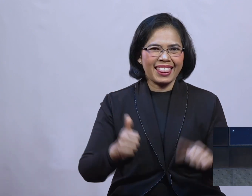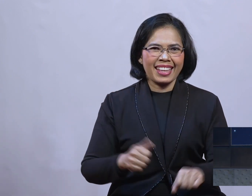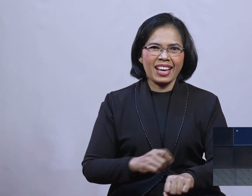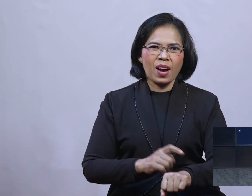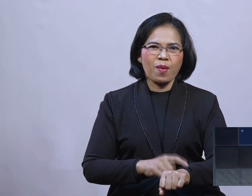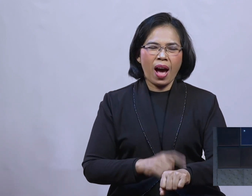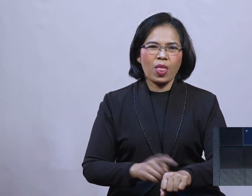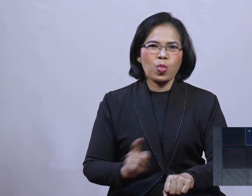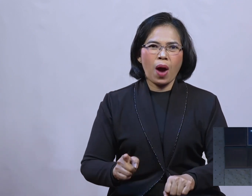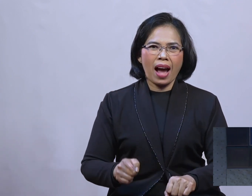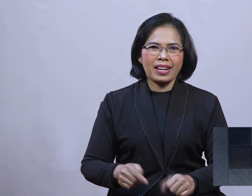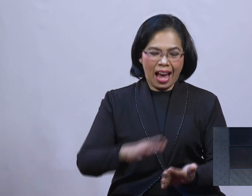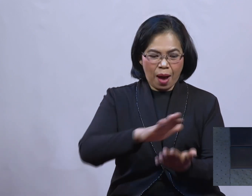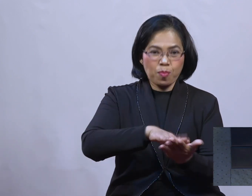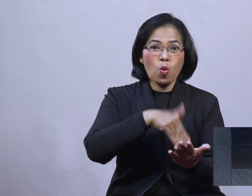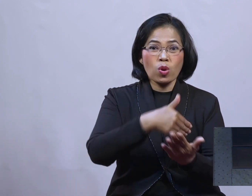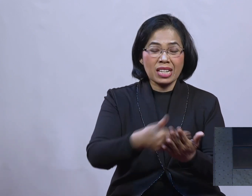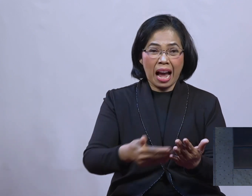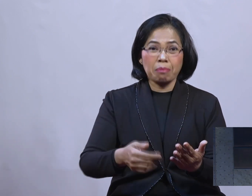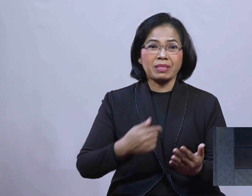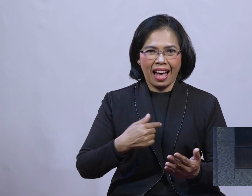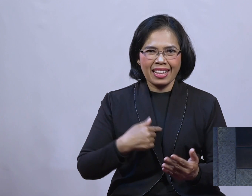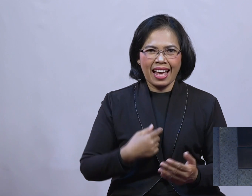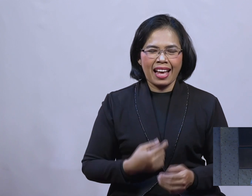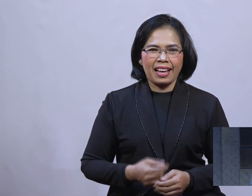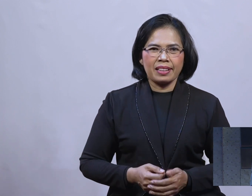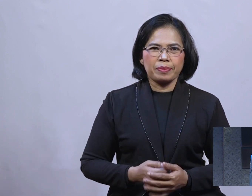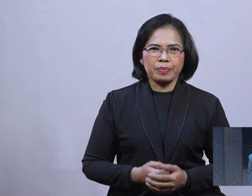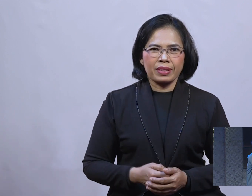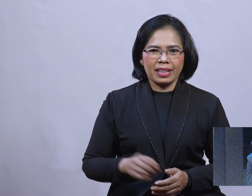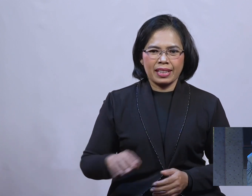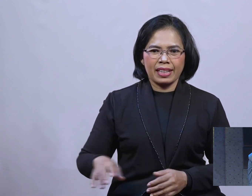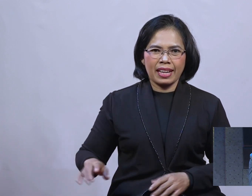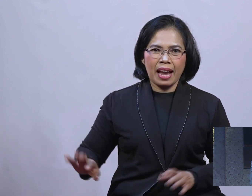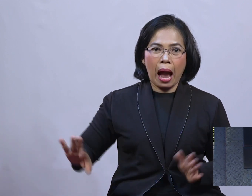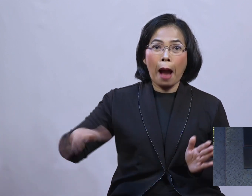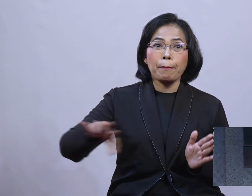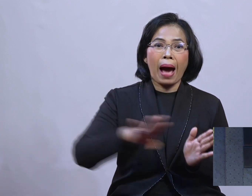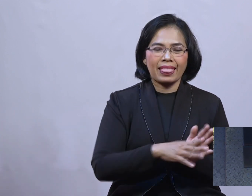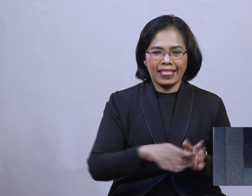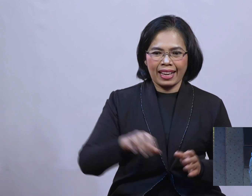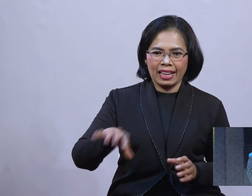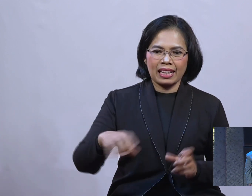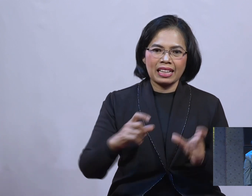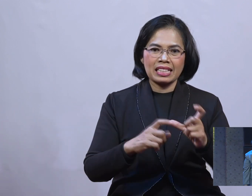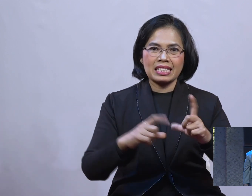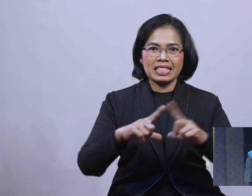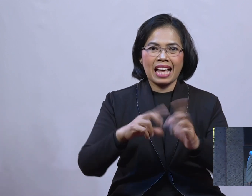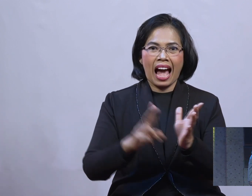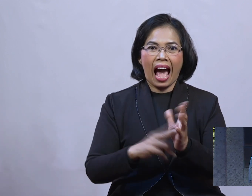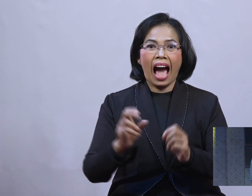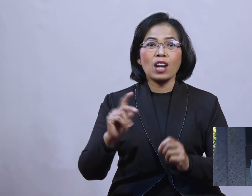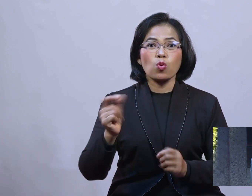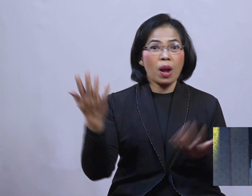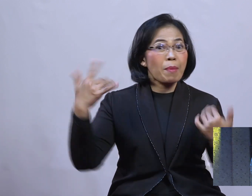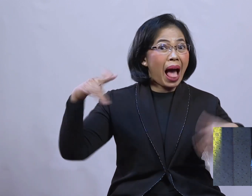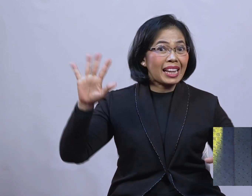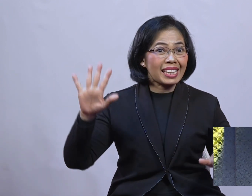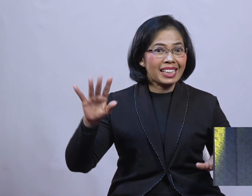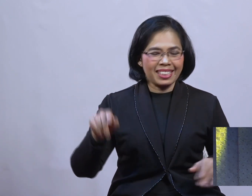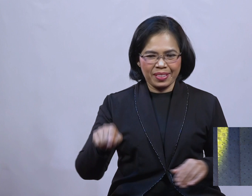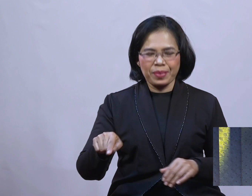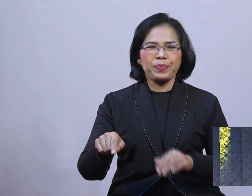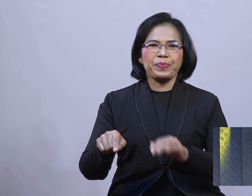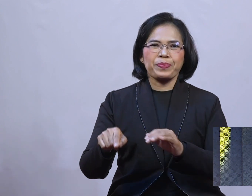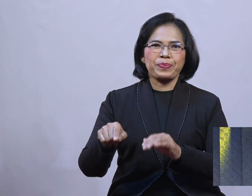ada program saya tentang kamu hebat on the road di Pantai Sanur di Bali kelihatan itulah benar-benar